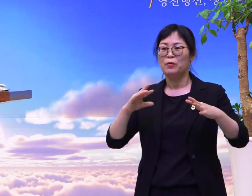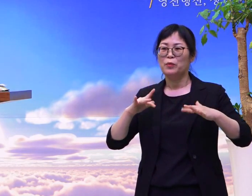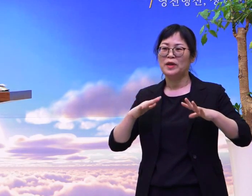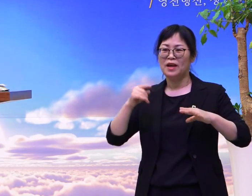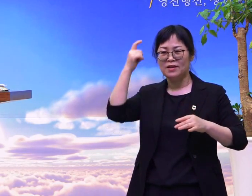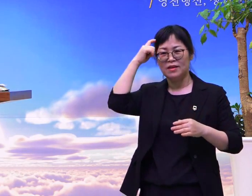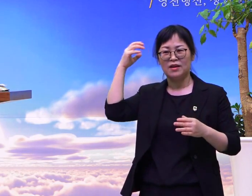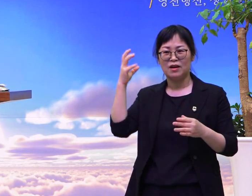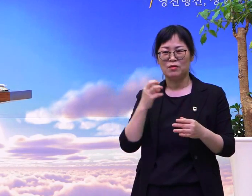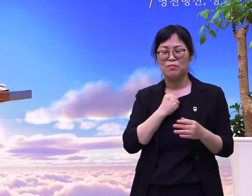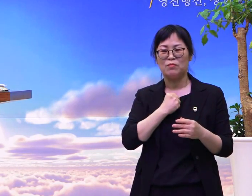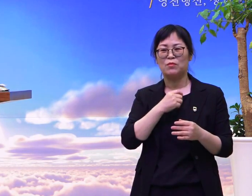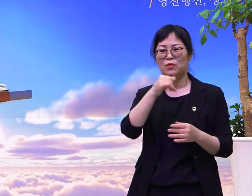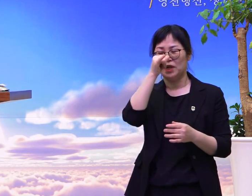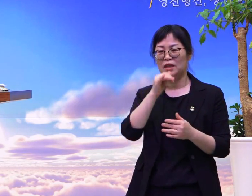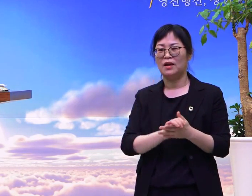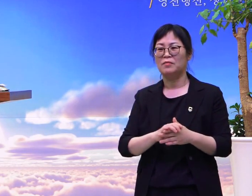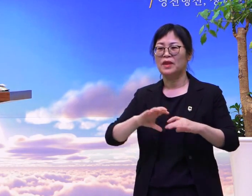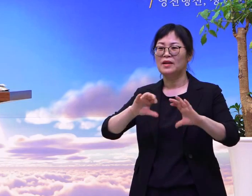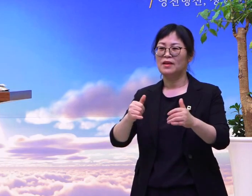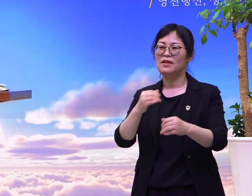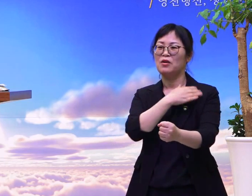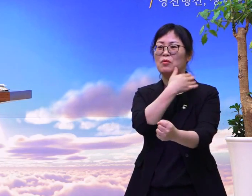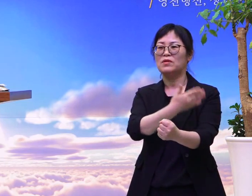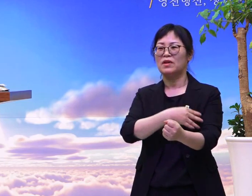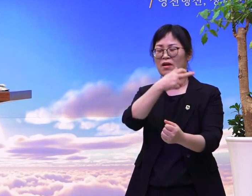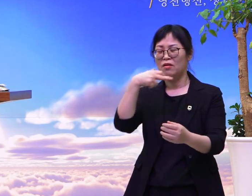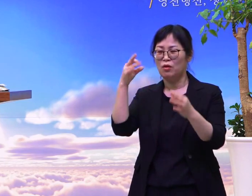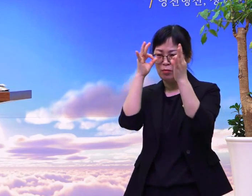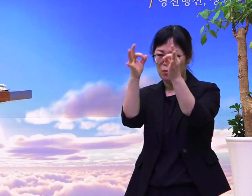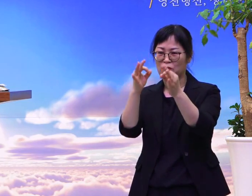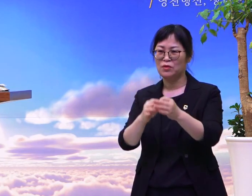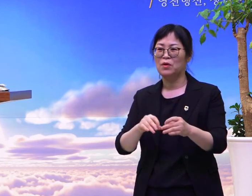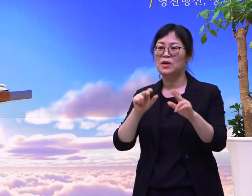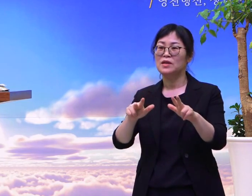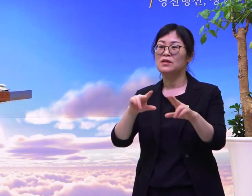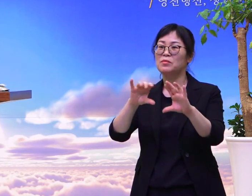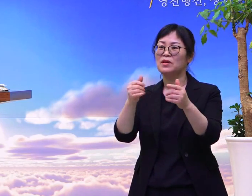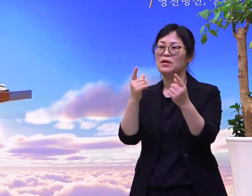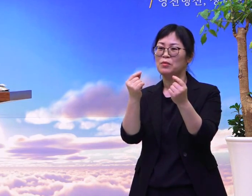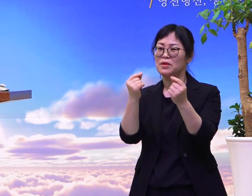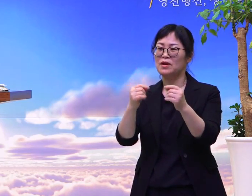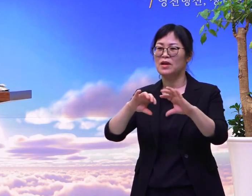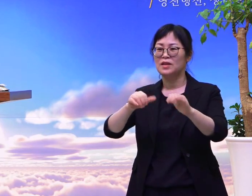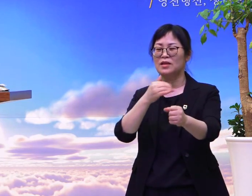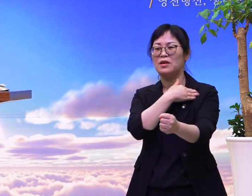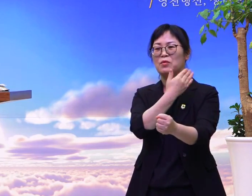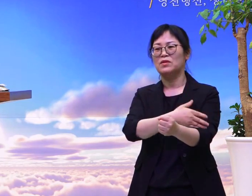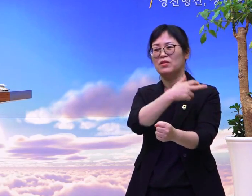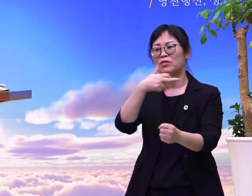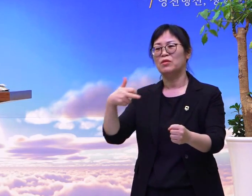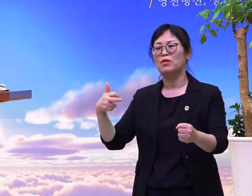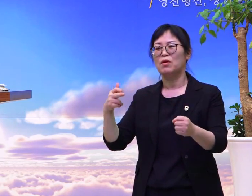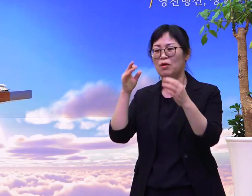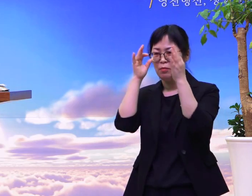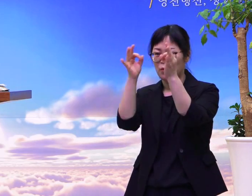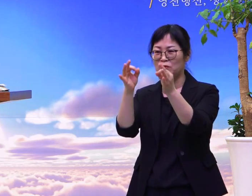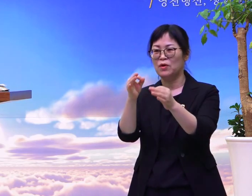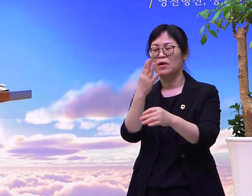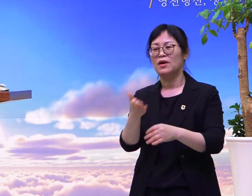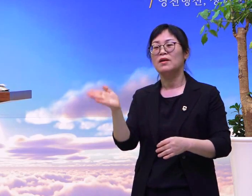품고 있다는 것입니다. 세상 권세가 커 보이고 지금 이 세상도 그렇죠. 세상의 권세가 커 보입니다.